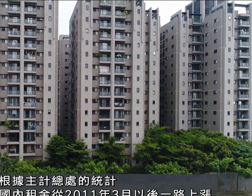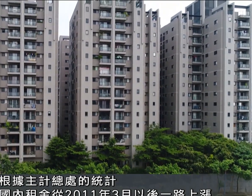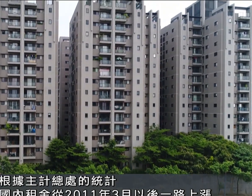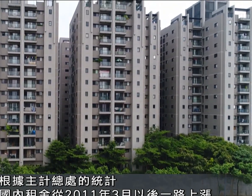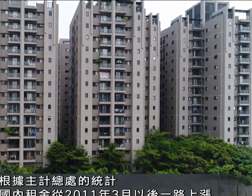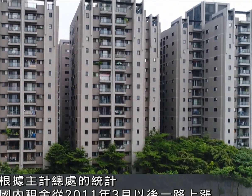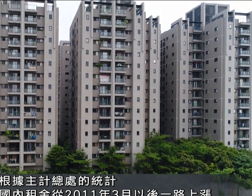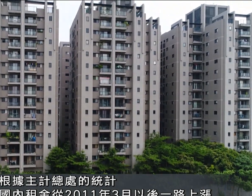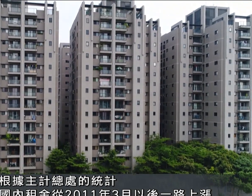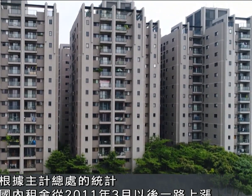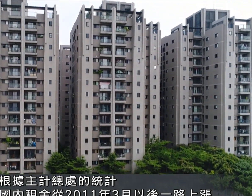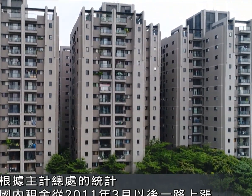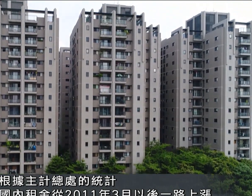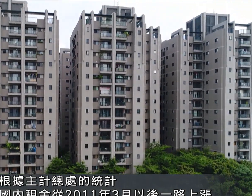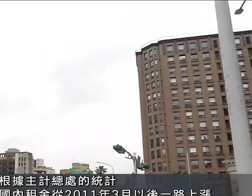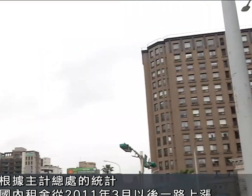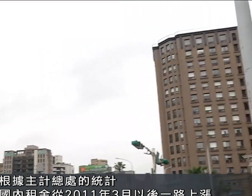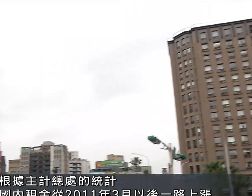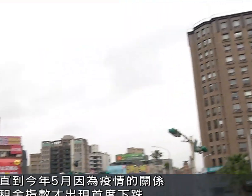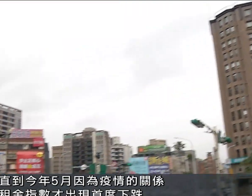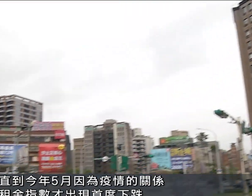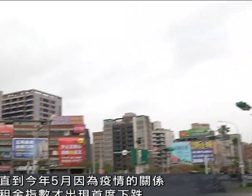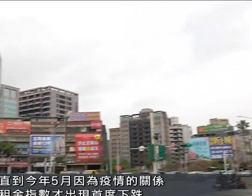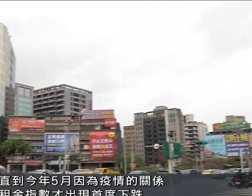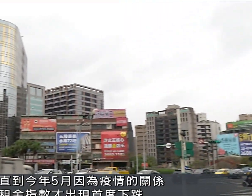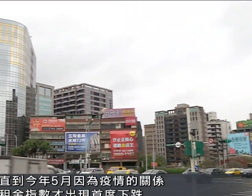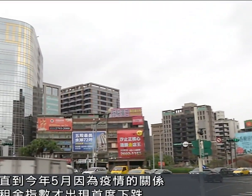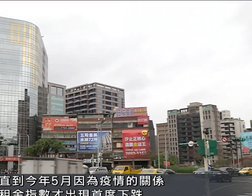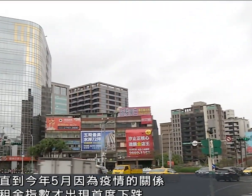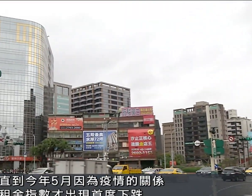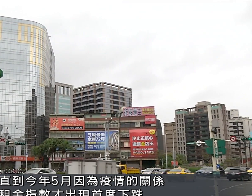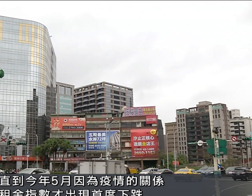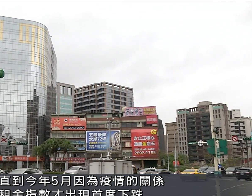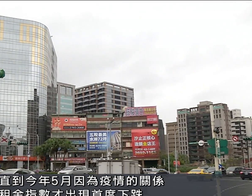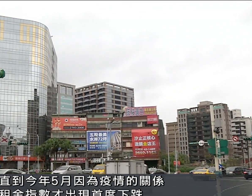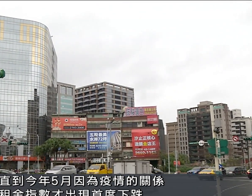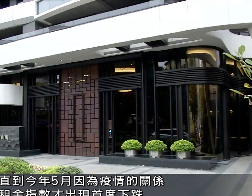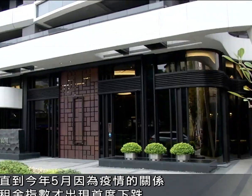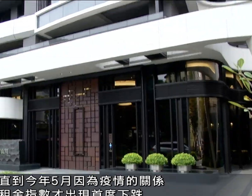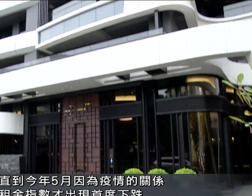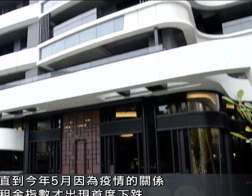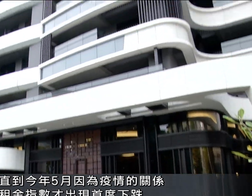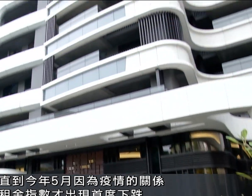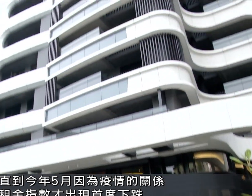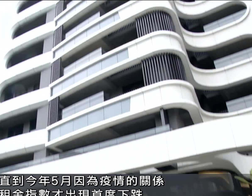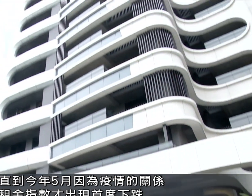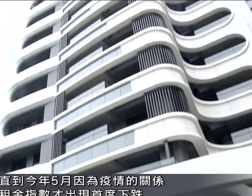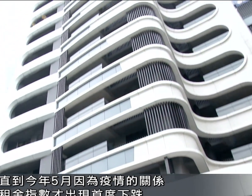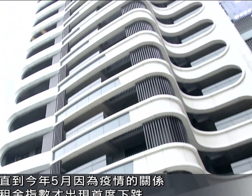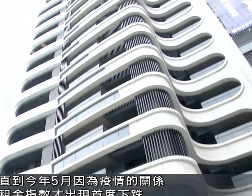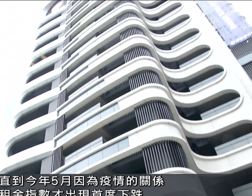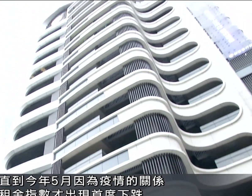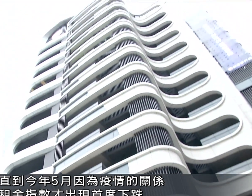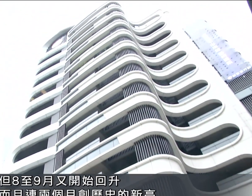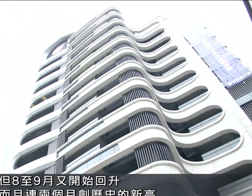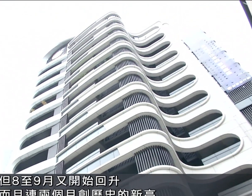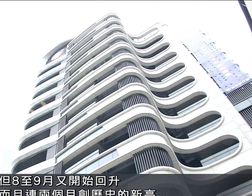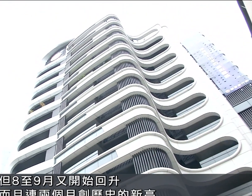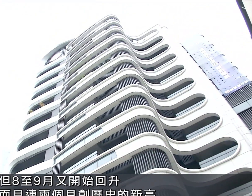从2011年3月以后一路上涨，直到今年5月，因为疫情的关系，租金的指数才出现首度的下跌，但8、9月